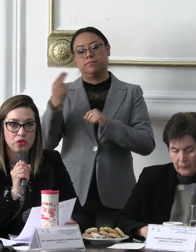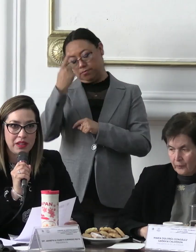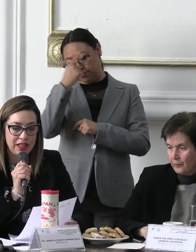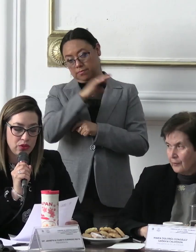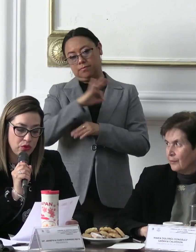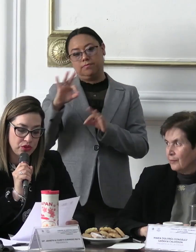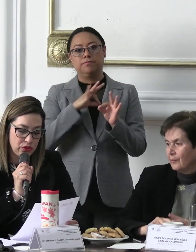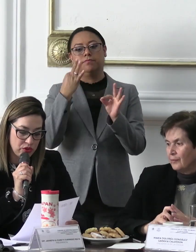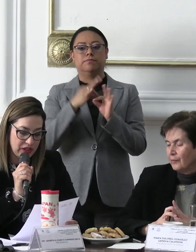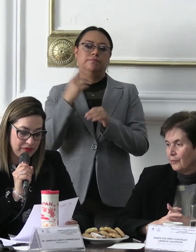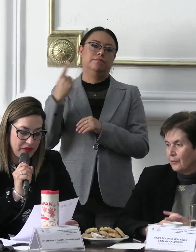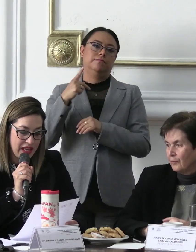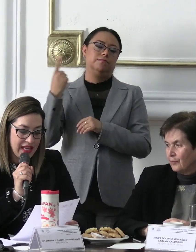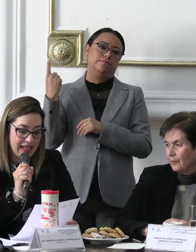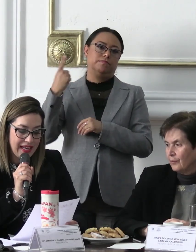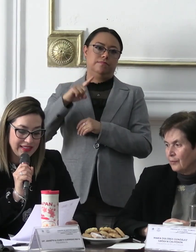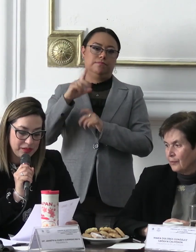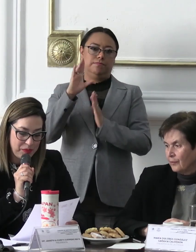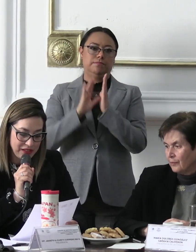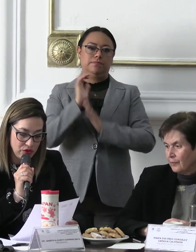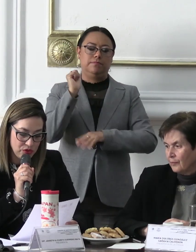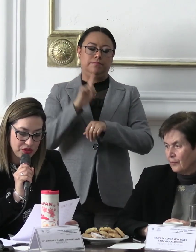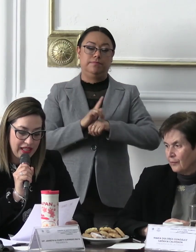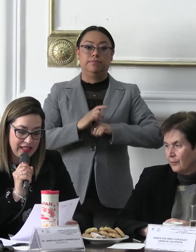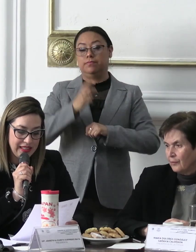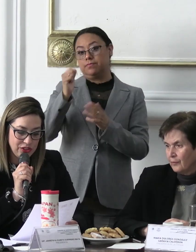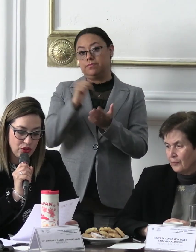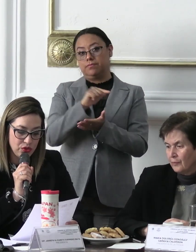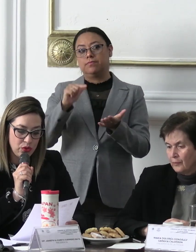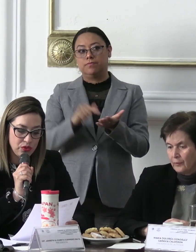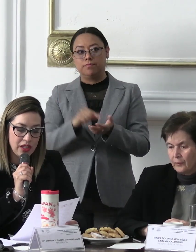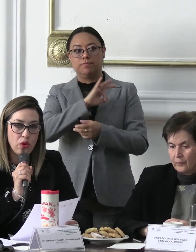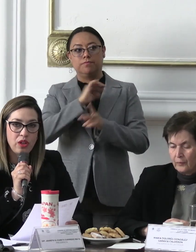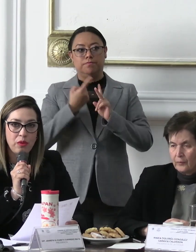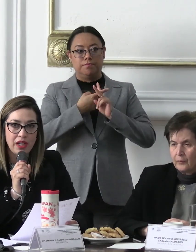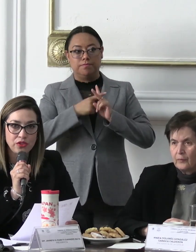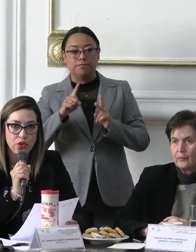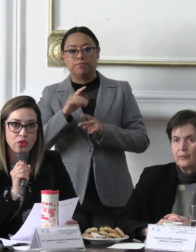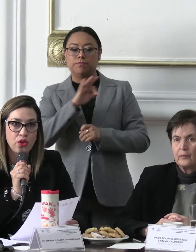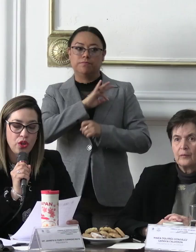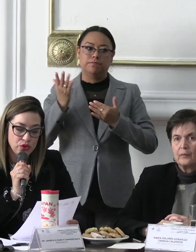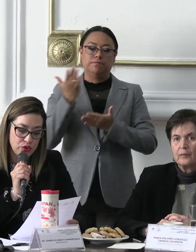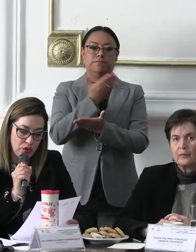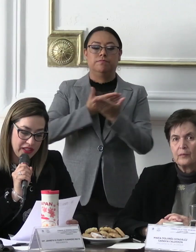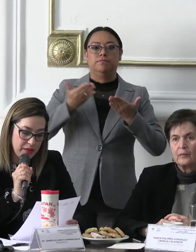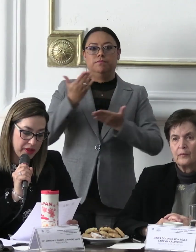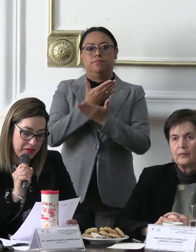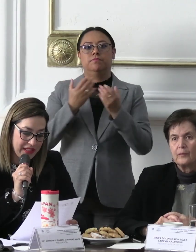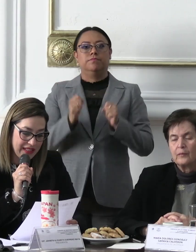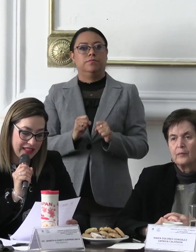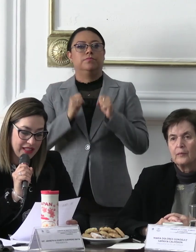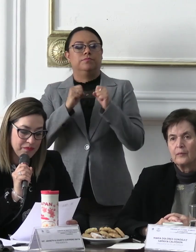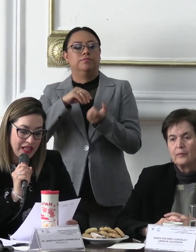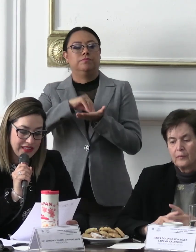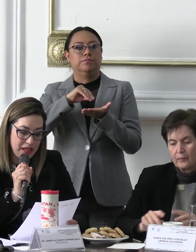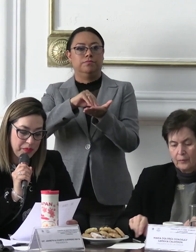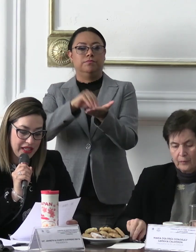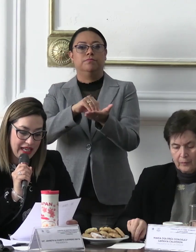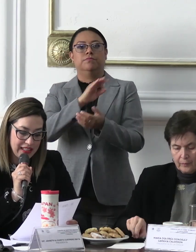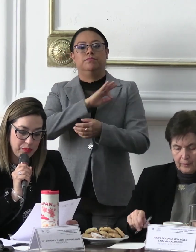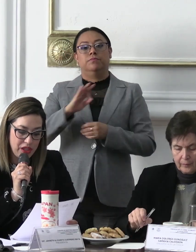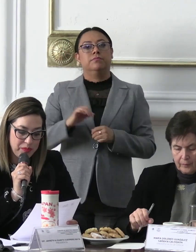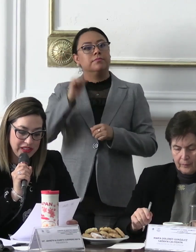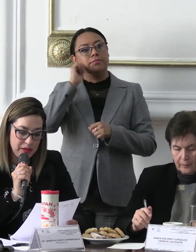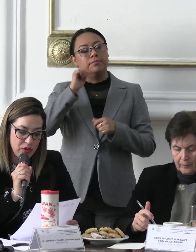cumplir con su mandato constitucional. Que este espacio sea el inicio de una colaboración sólida y permanente,